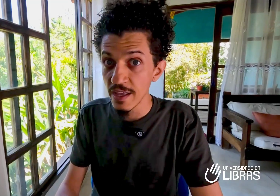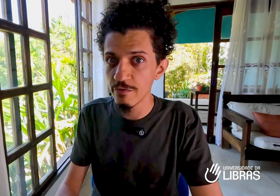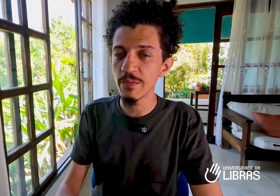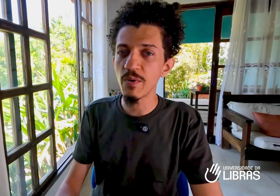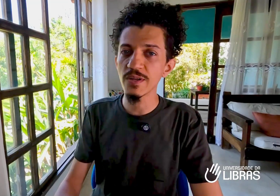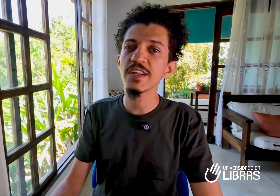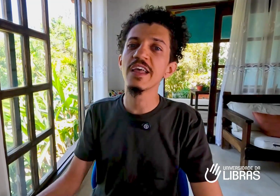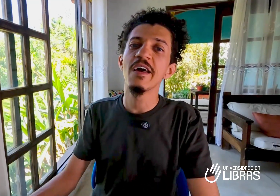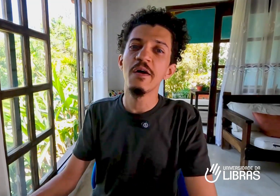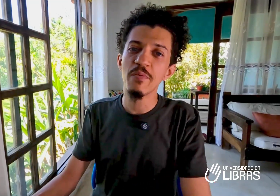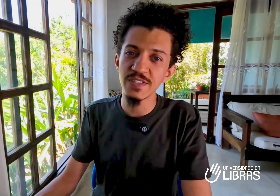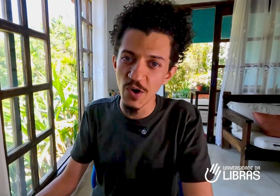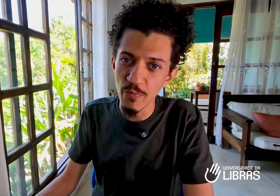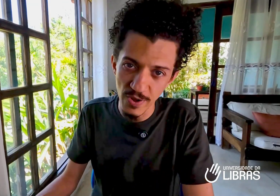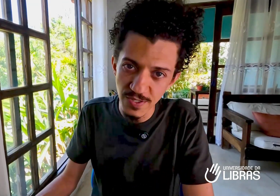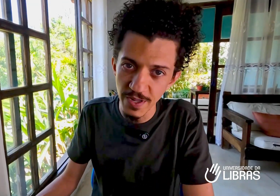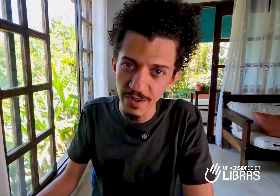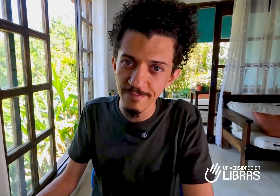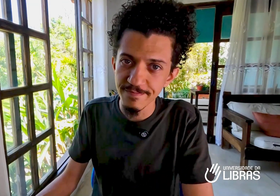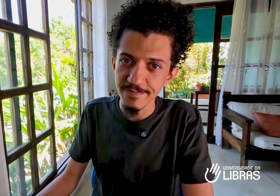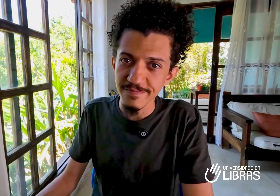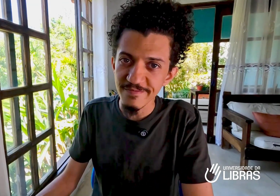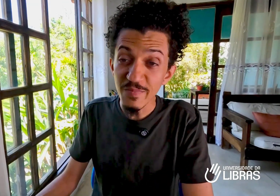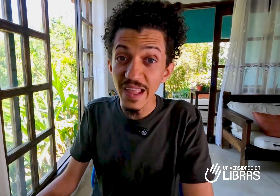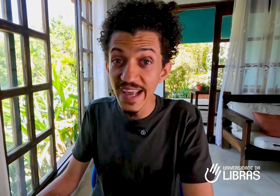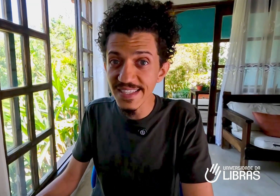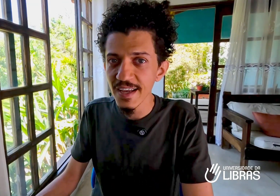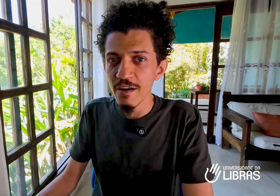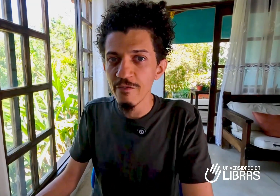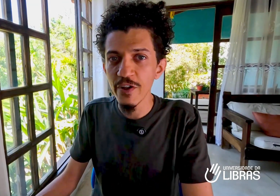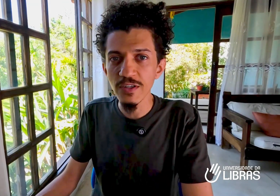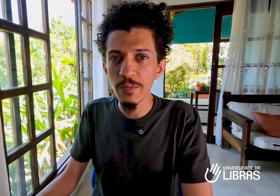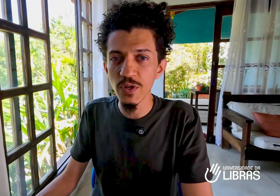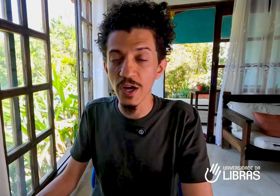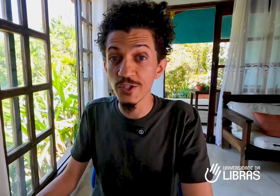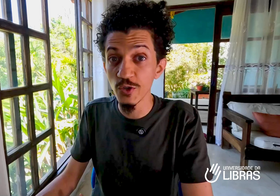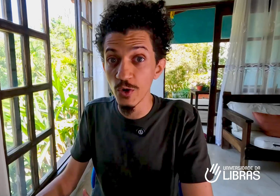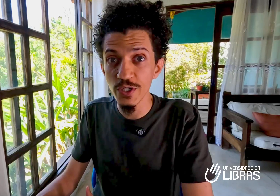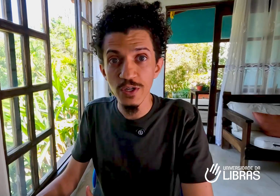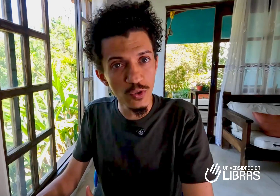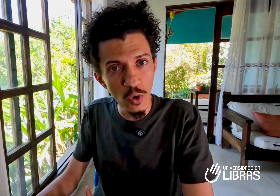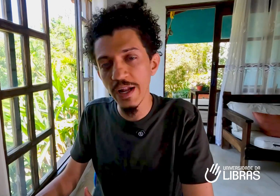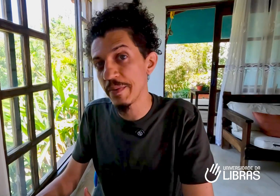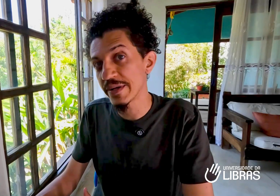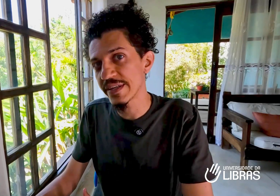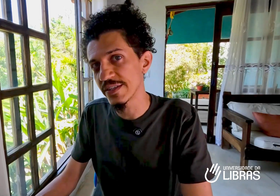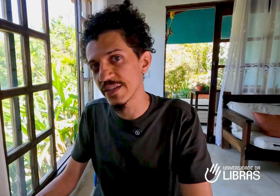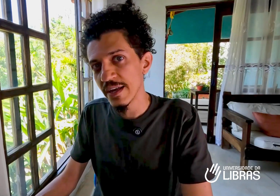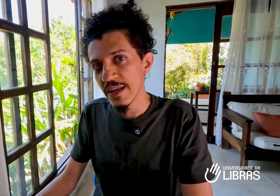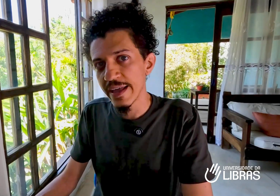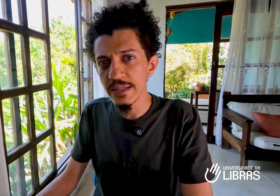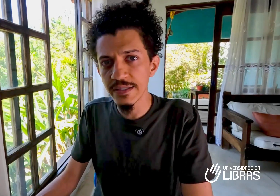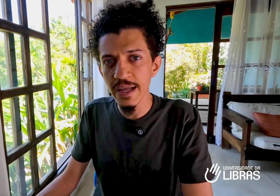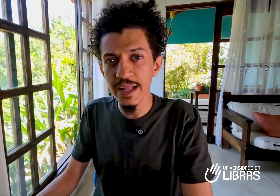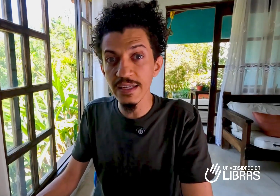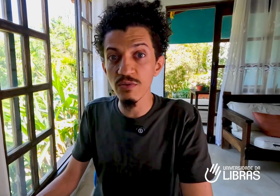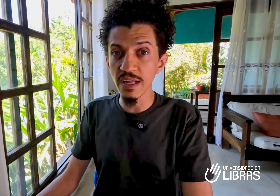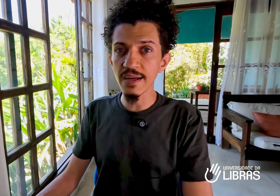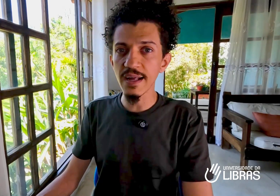você possa ir para o seu próximo nível. Esse foi nosso episódio de hoje do UniLibrasCast. Que eles tenha trazido tanta